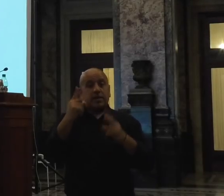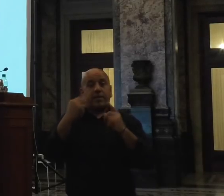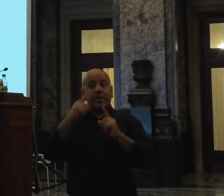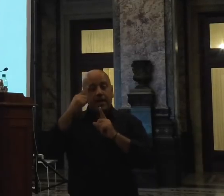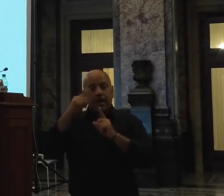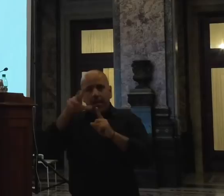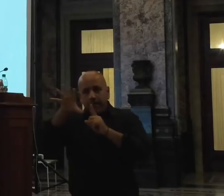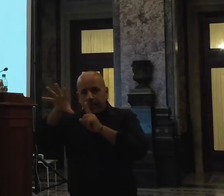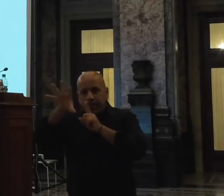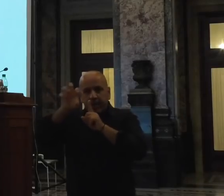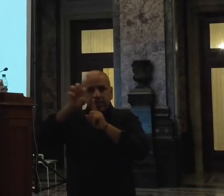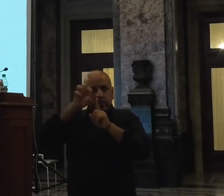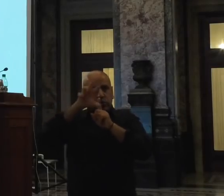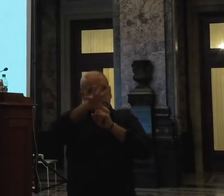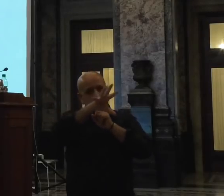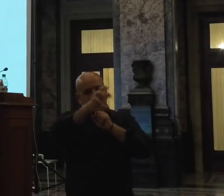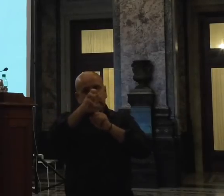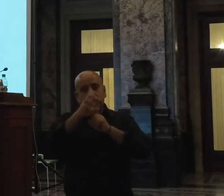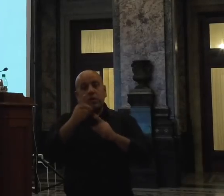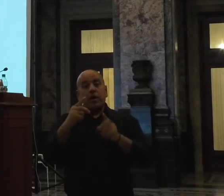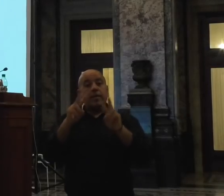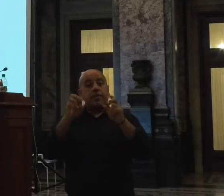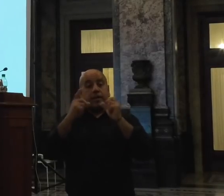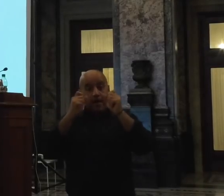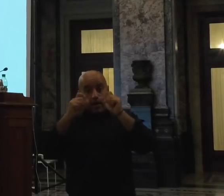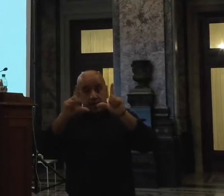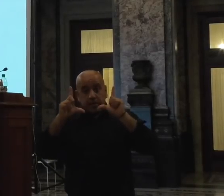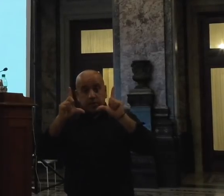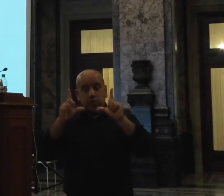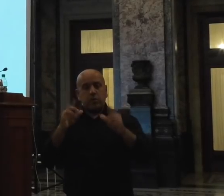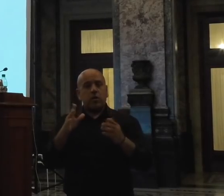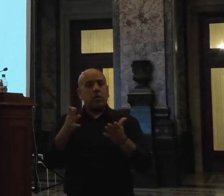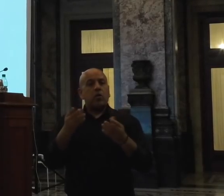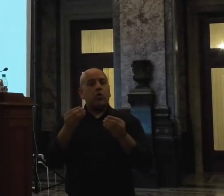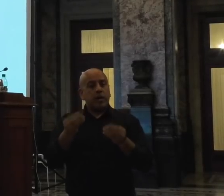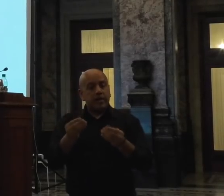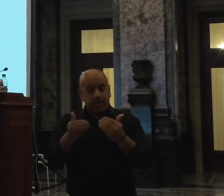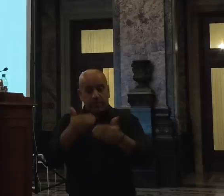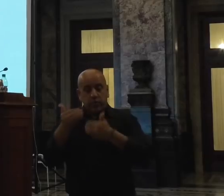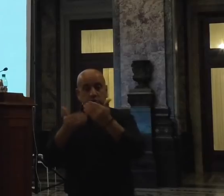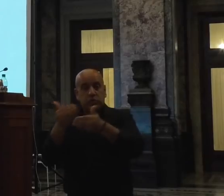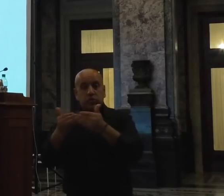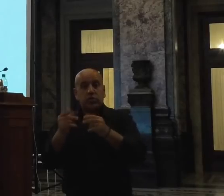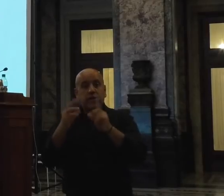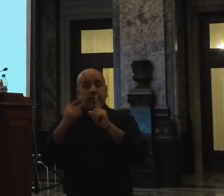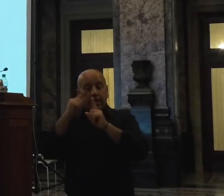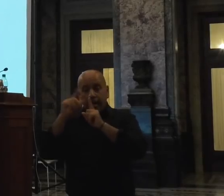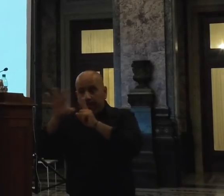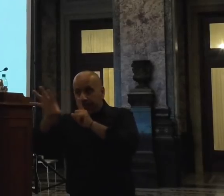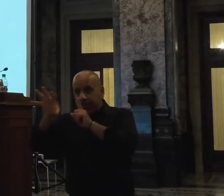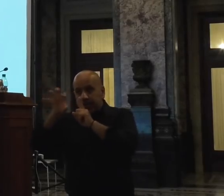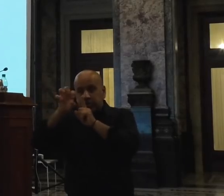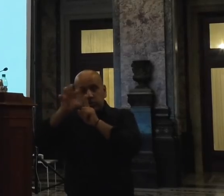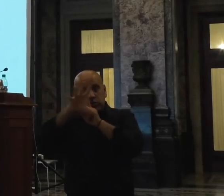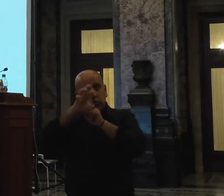percepción, queríamos ver si es posible que la atención afecte este proceso más básico de la percepción, que se